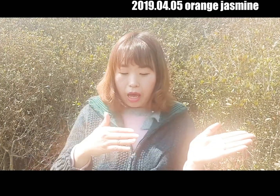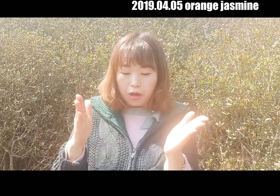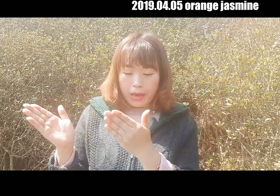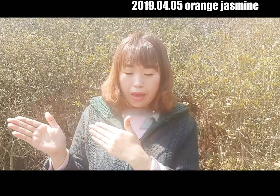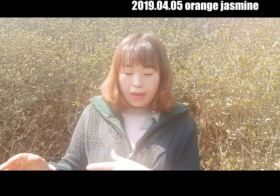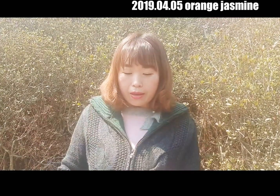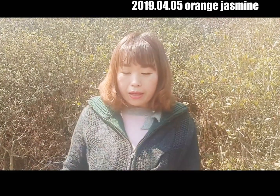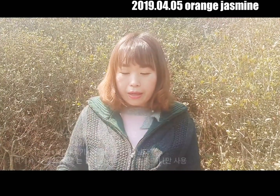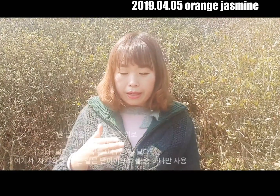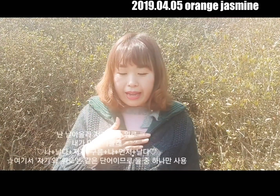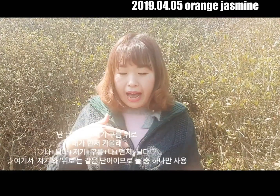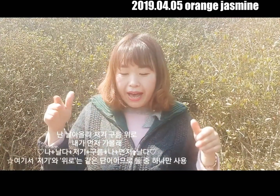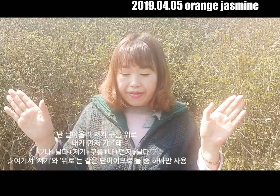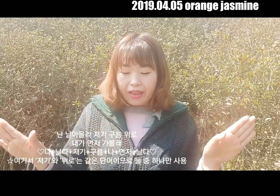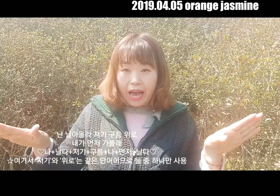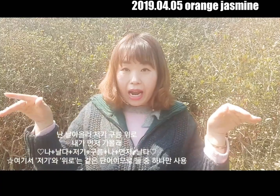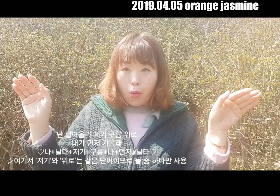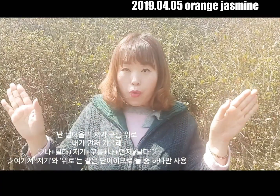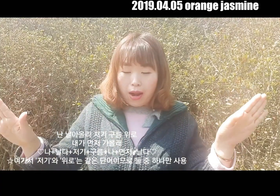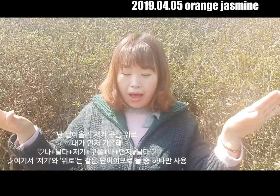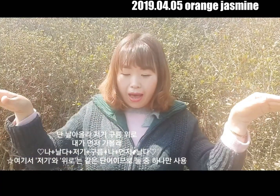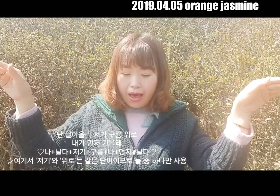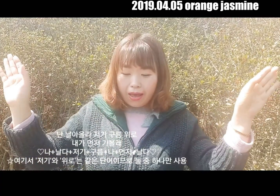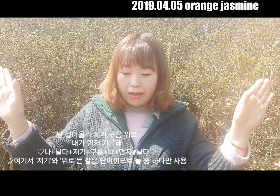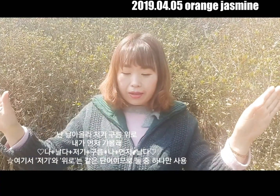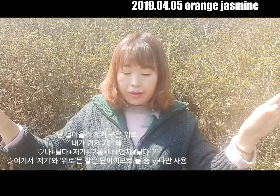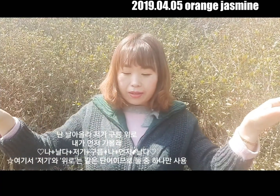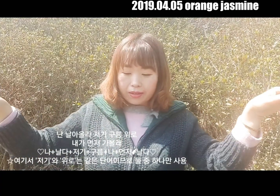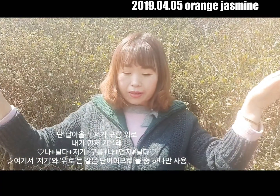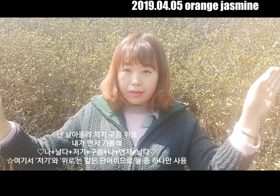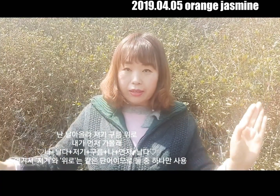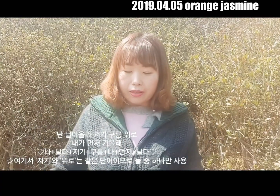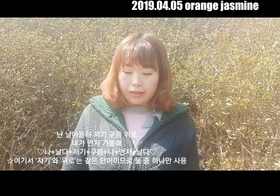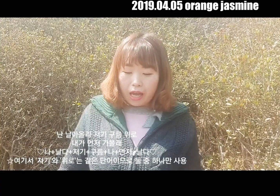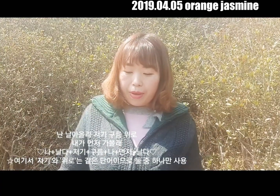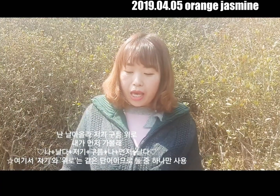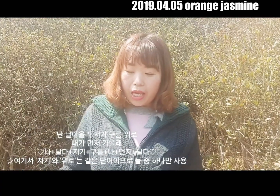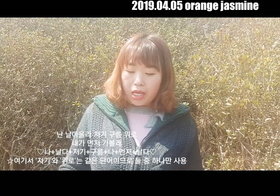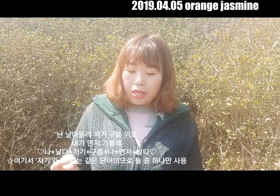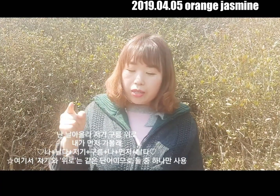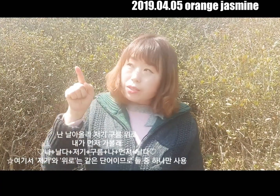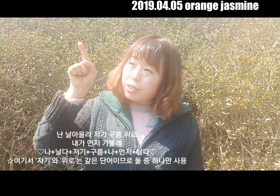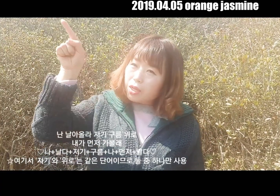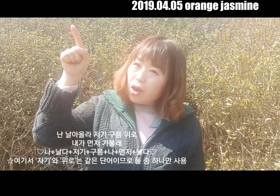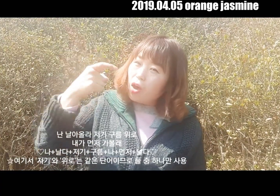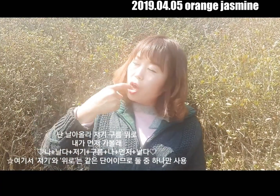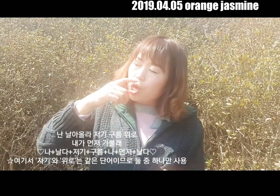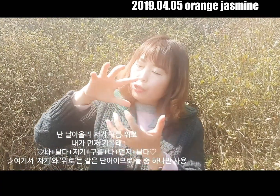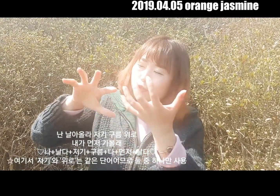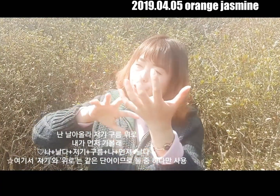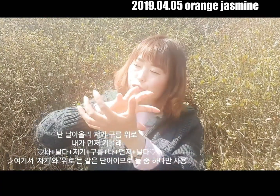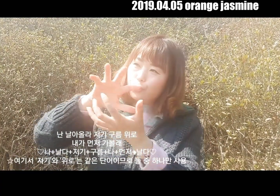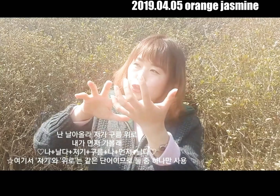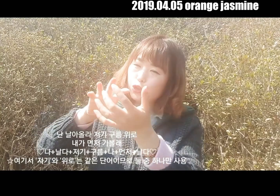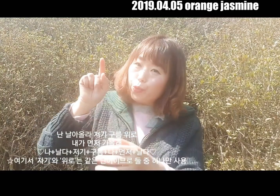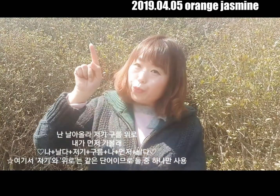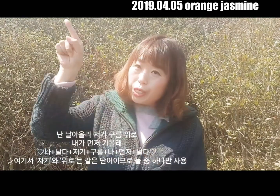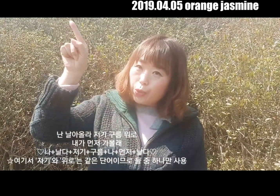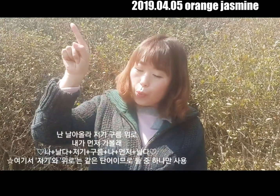그 다음에 난 날아올라. 그 다음에 저 구름